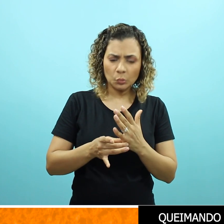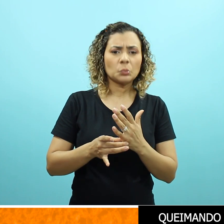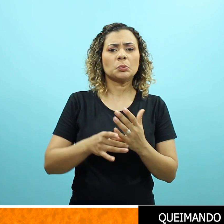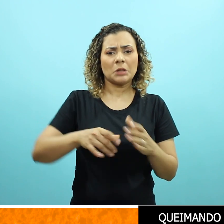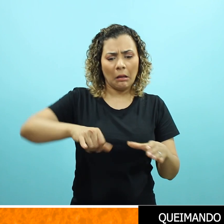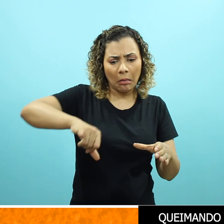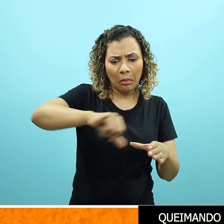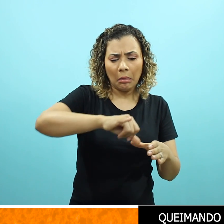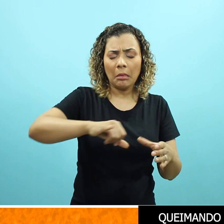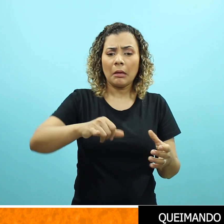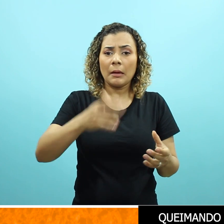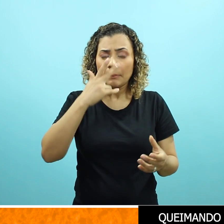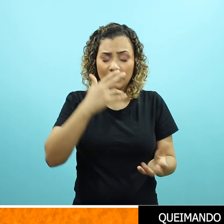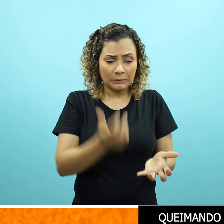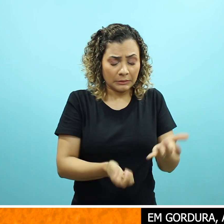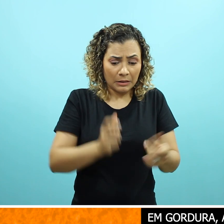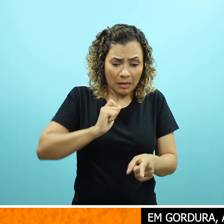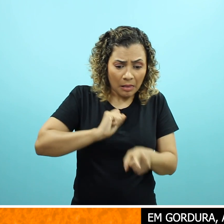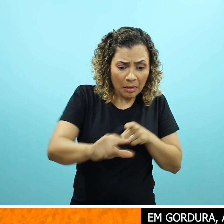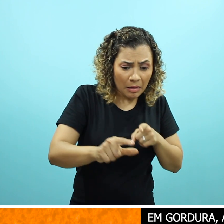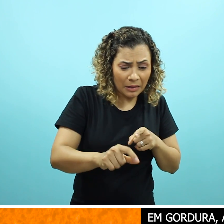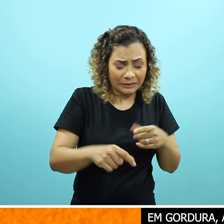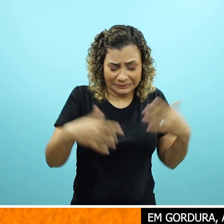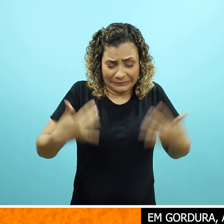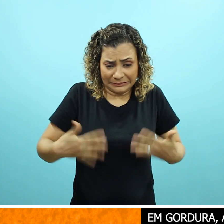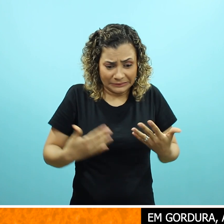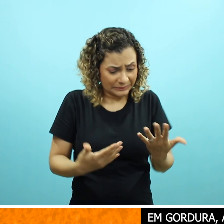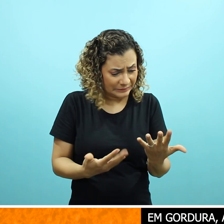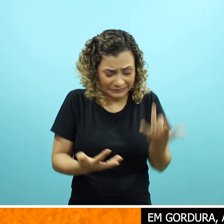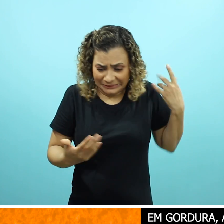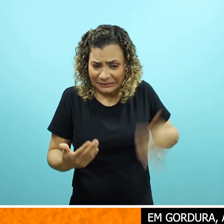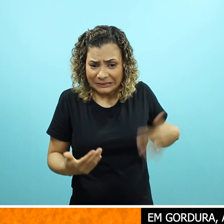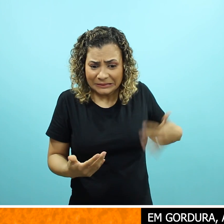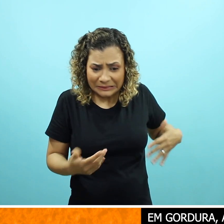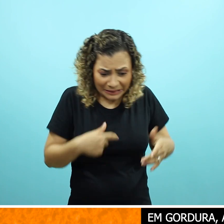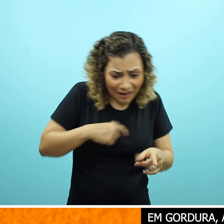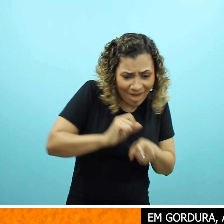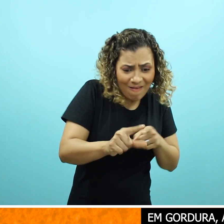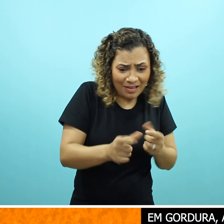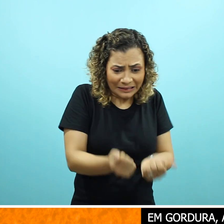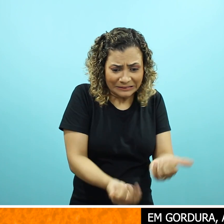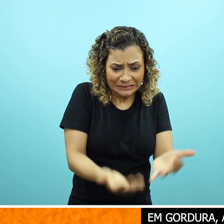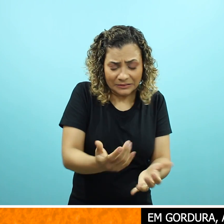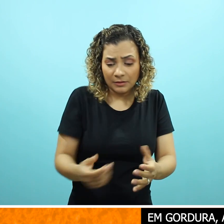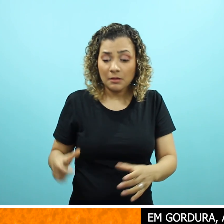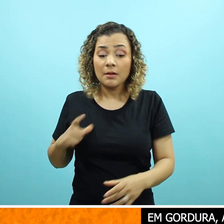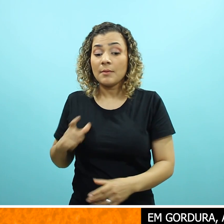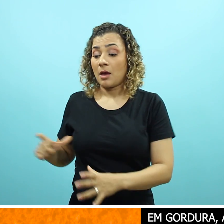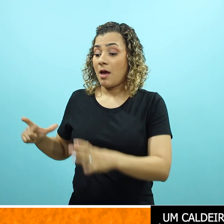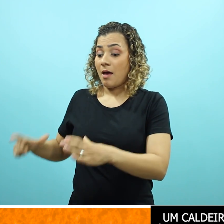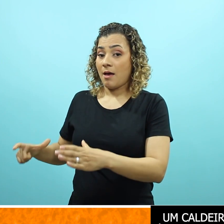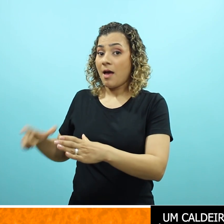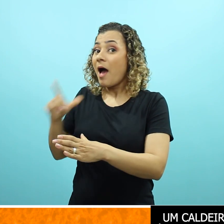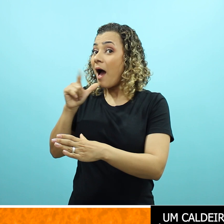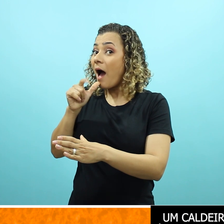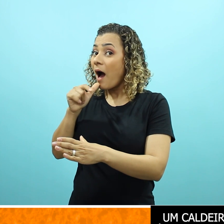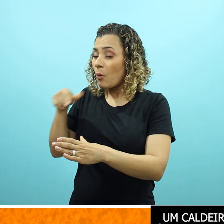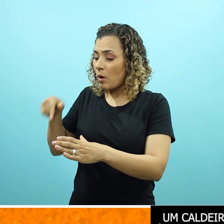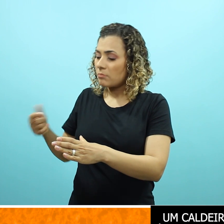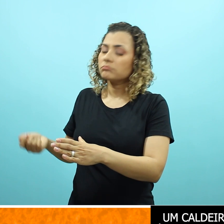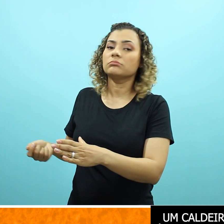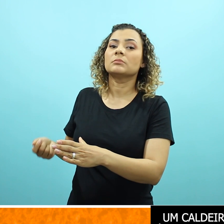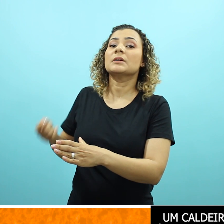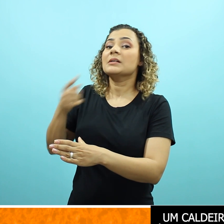Queimando as mãos com uma mecha embebida em gordura, acendeu o carvão e levou ao fogo um caldeirão